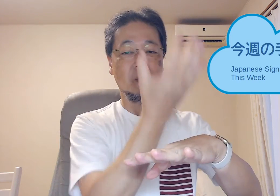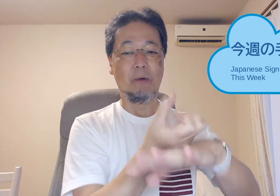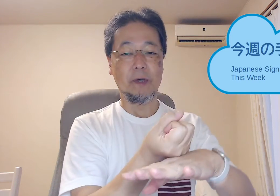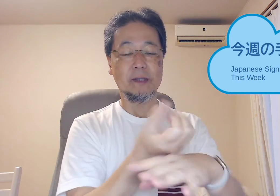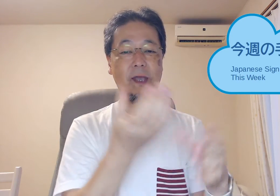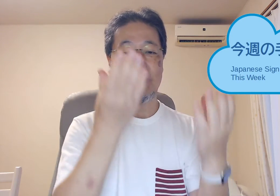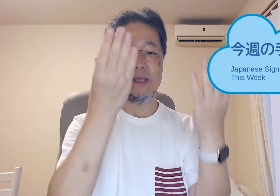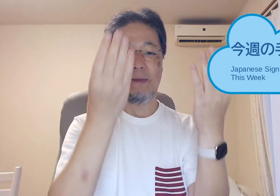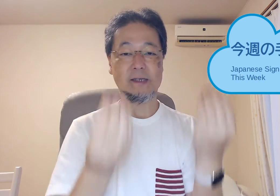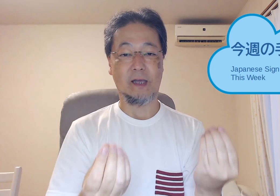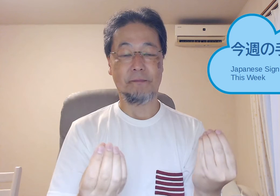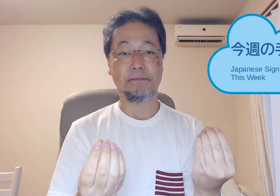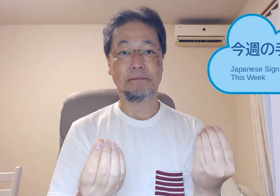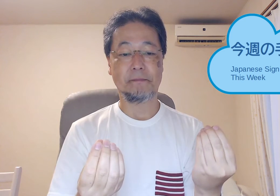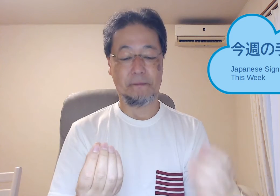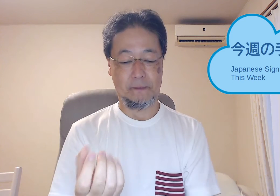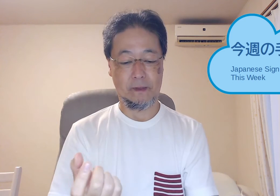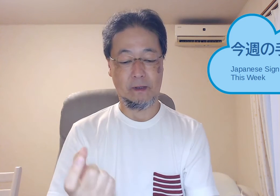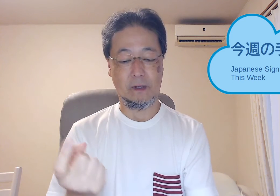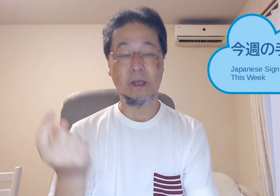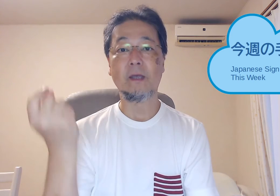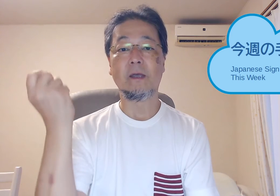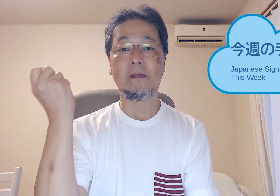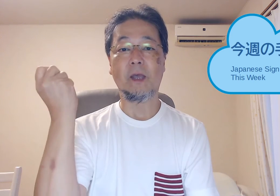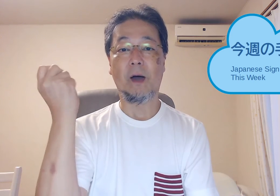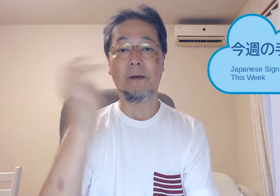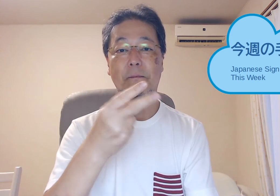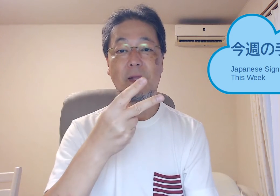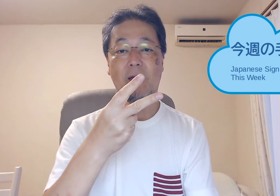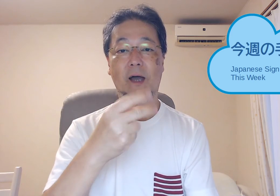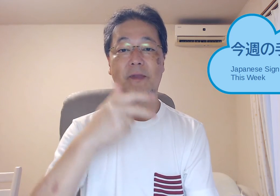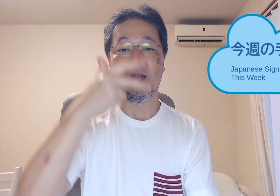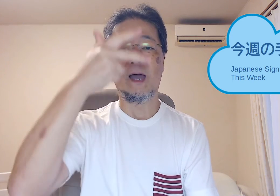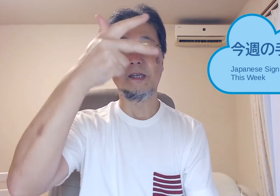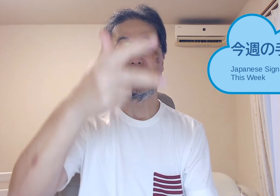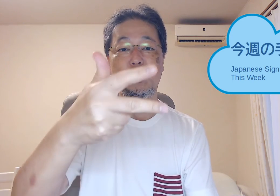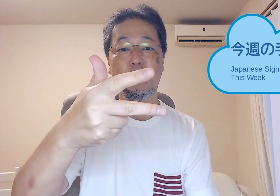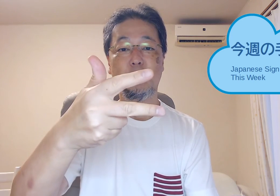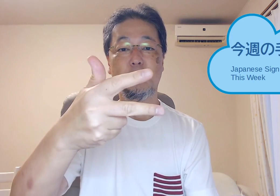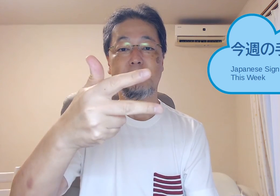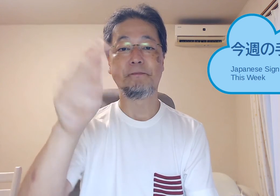覚えていました。ではまた来週。